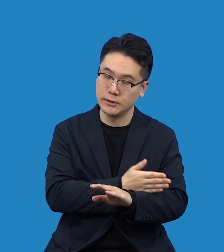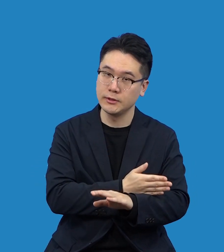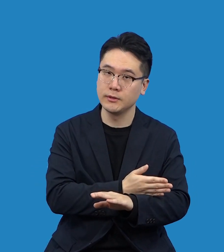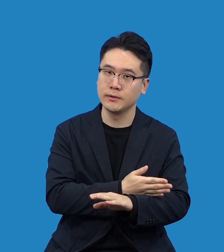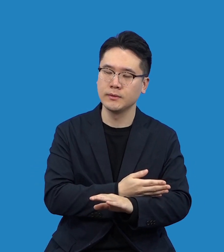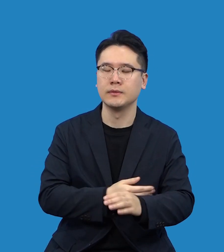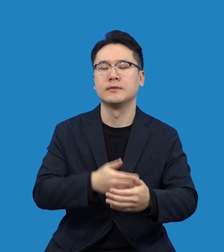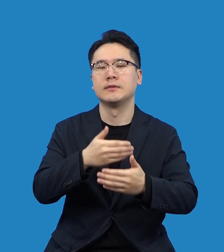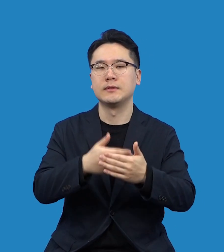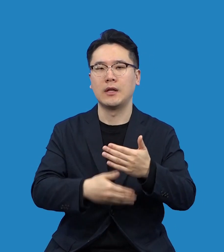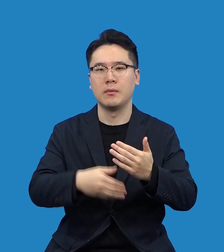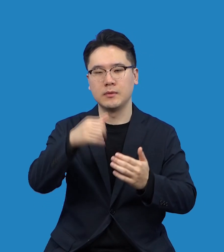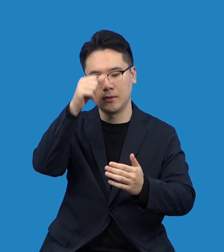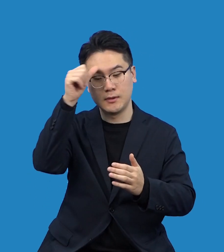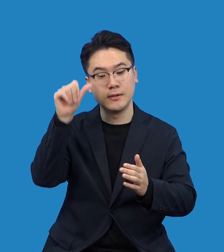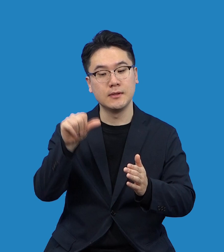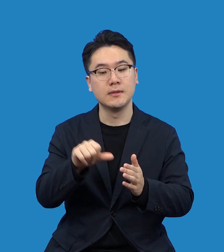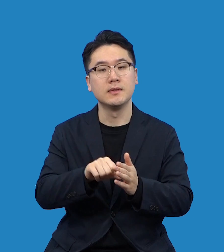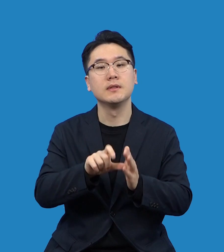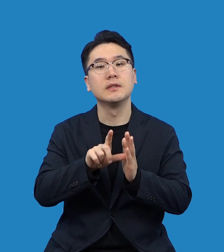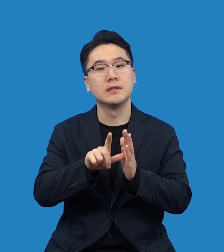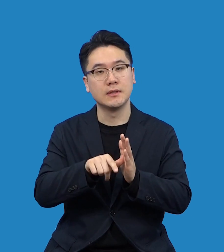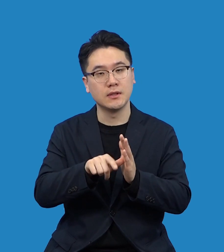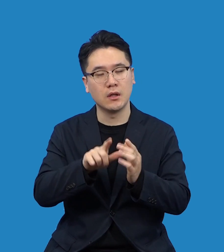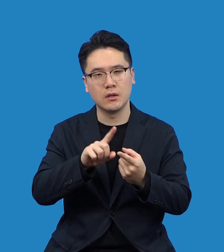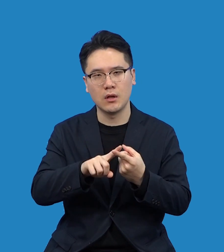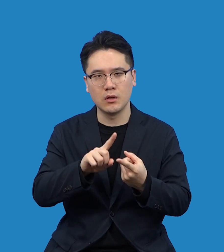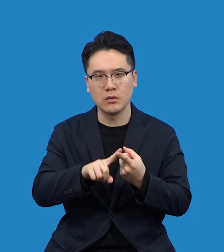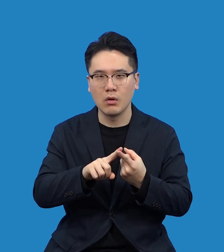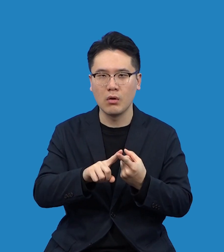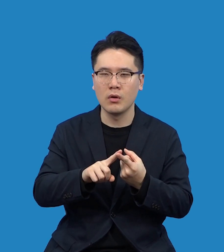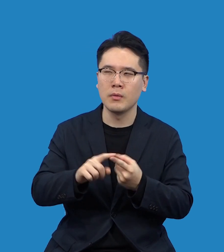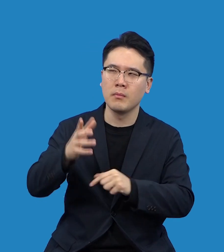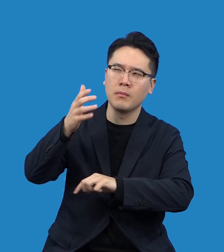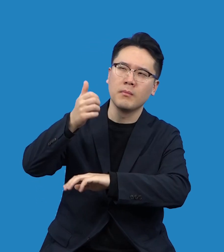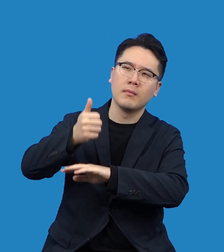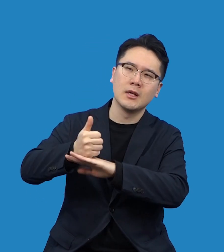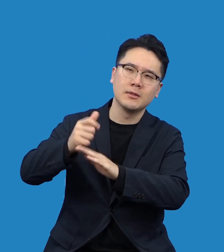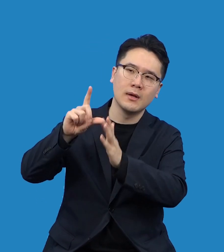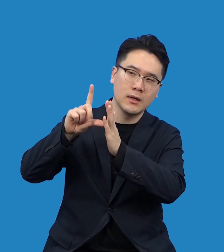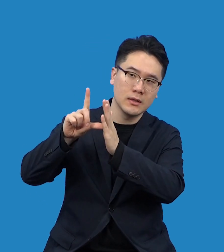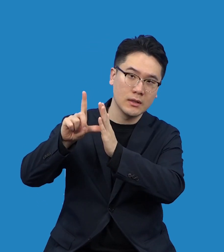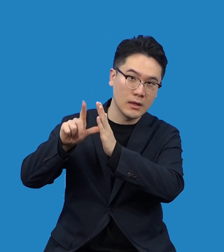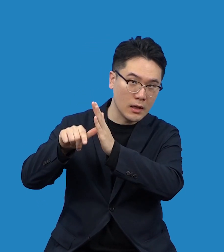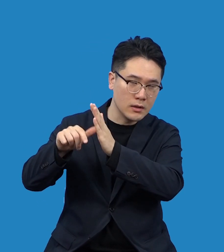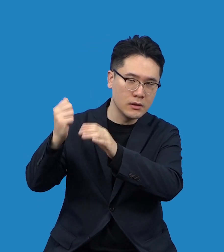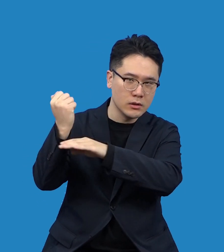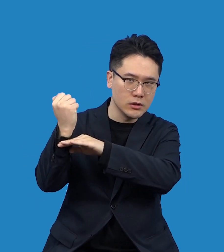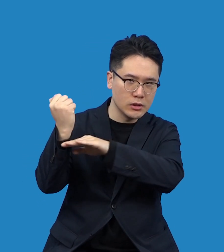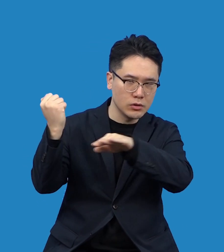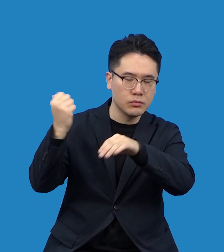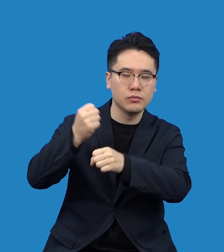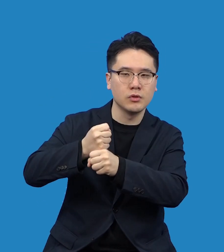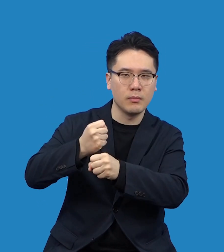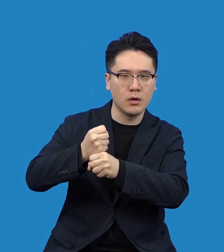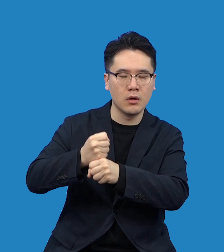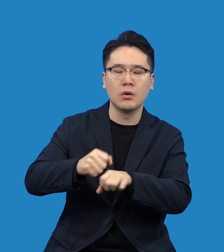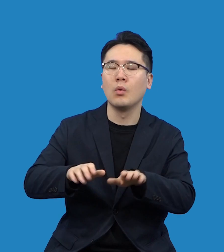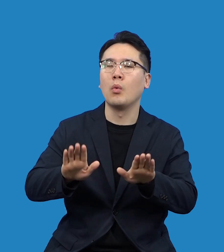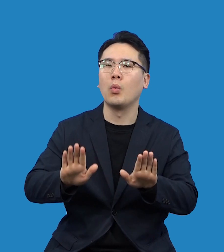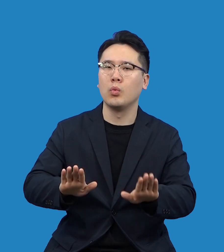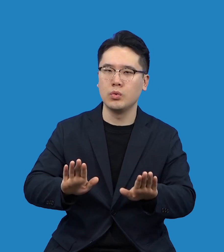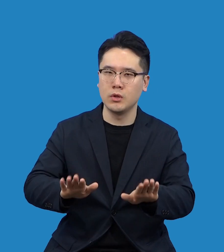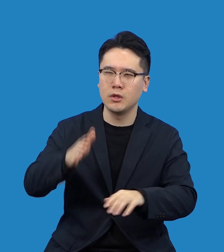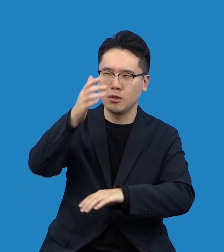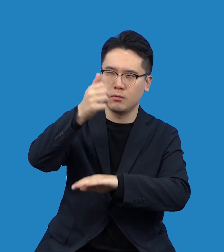남은 인생의 시간에 대해서는 종말적인 그 때를 기준 삼아서 오늘을